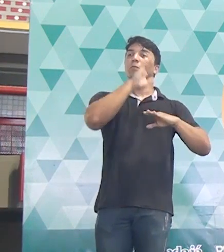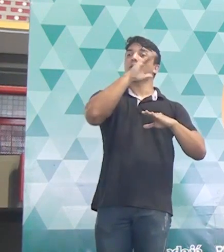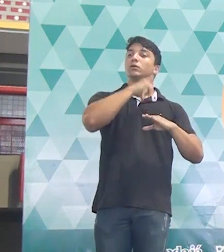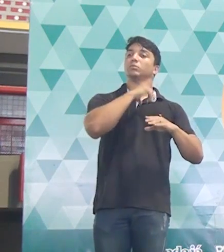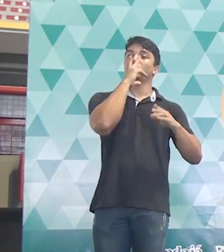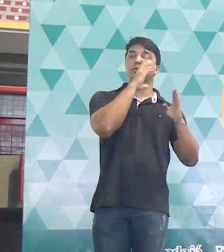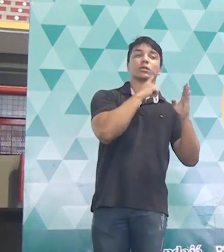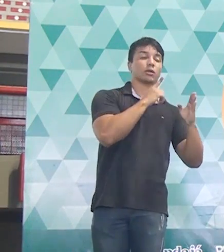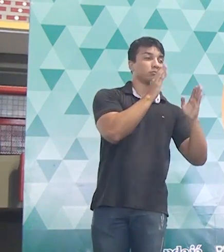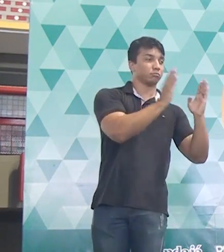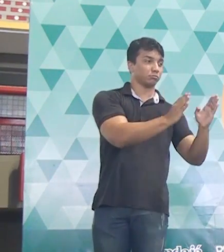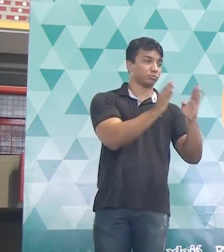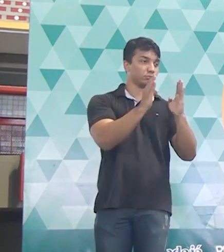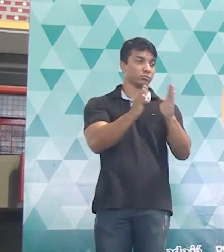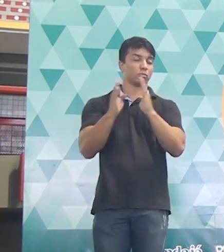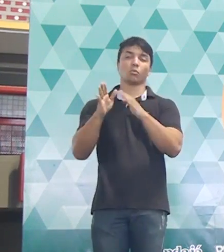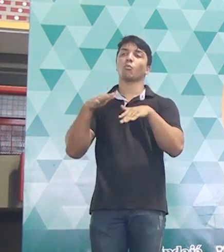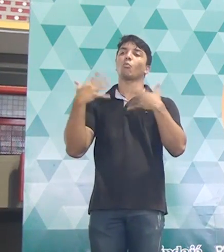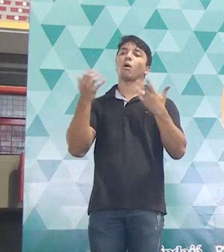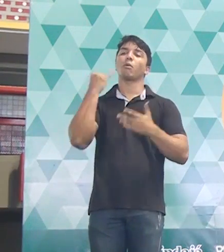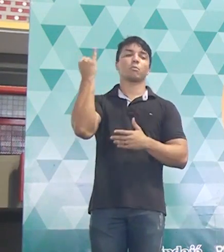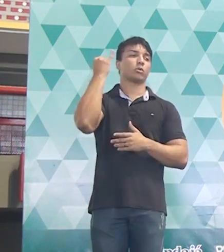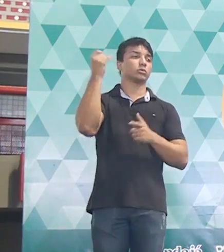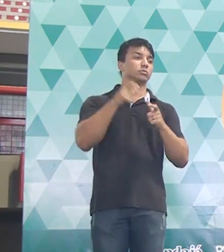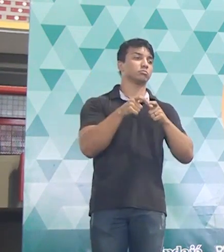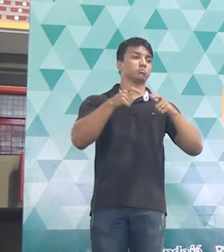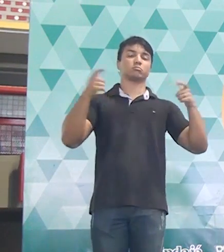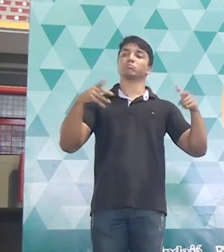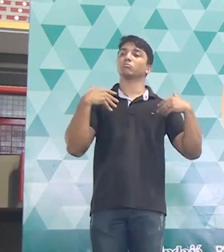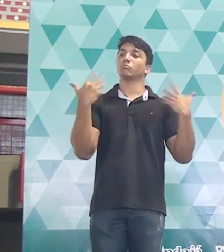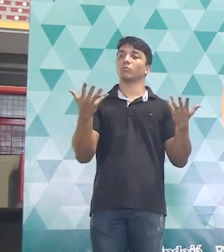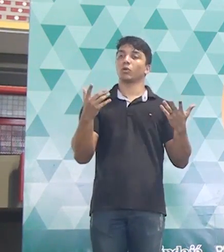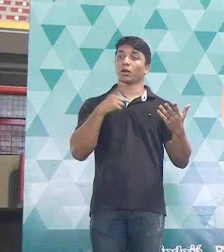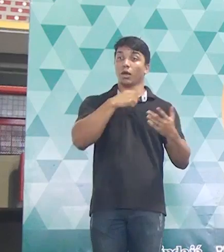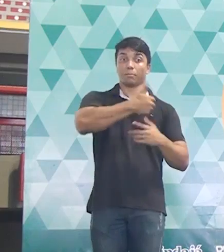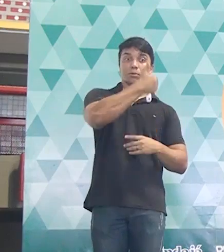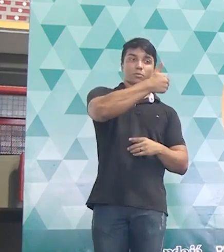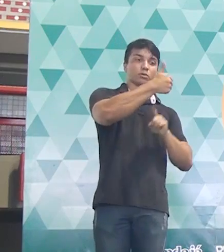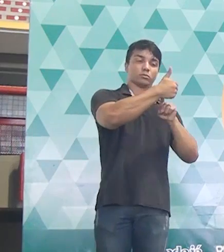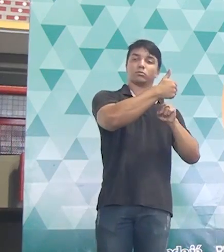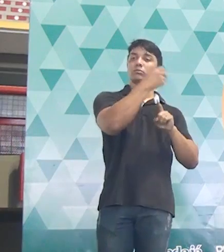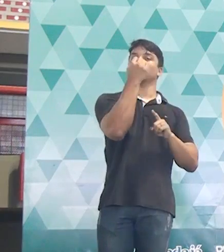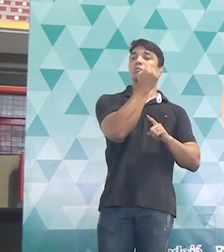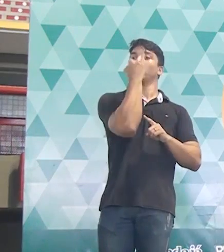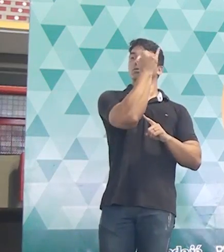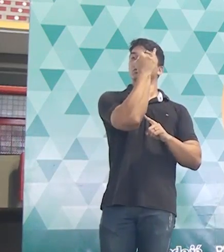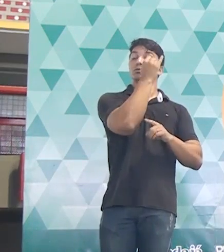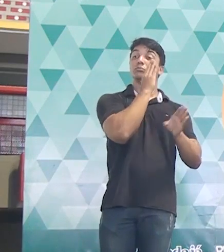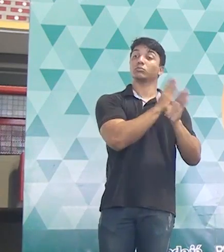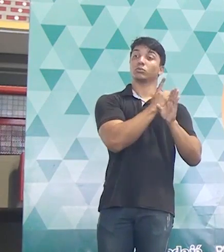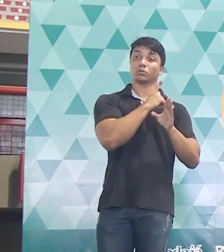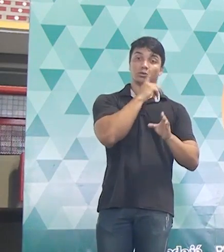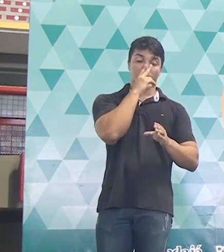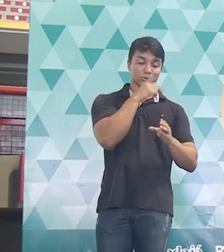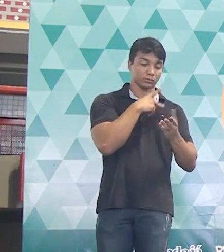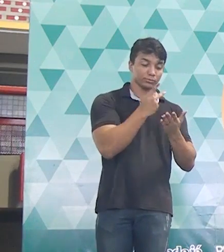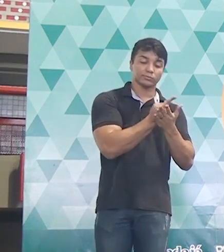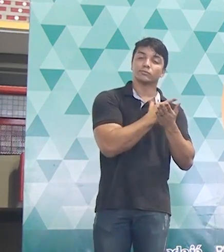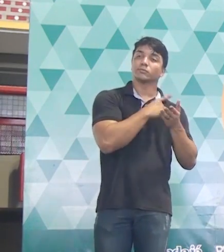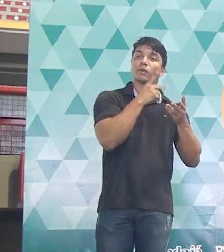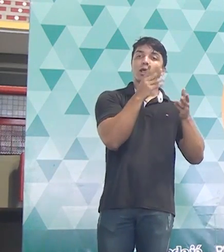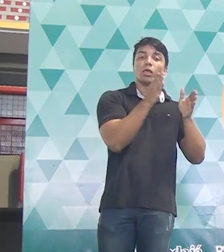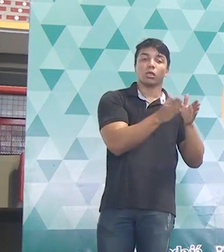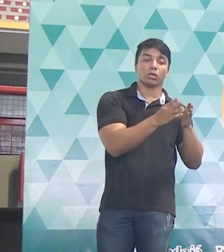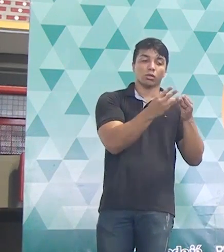alguém perguntar qual é a etapa mais importante, diga que é a primeira. Porque à medida que o ácido vai